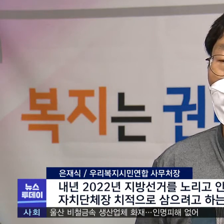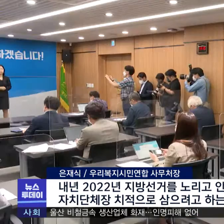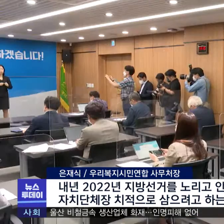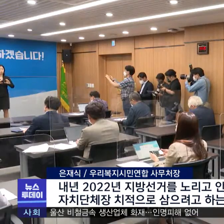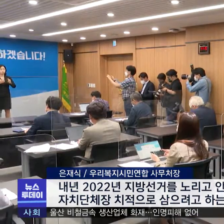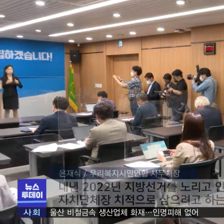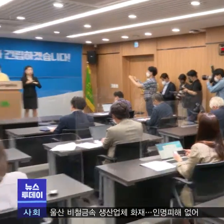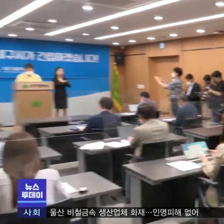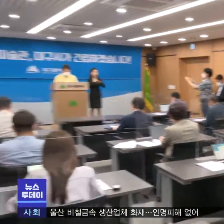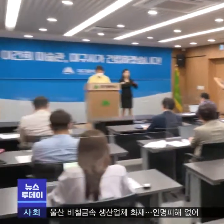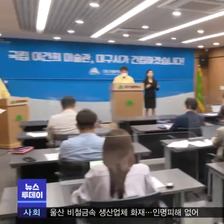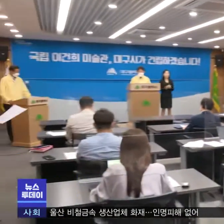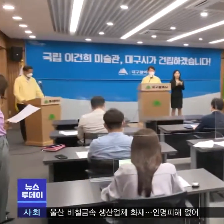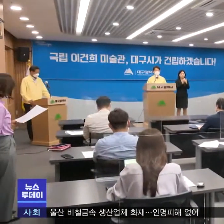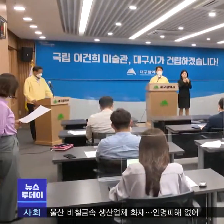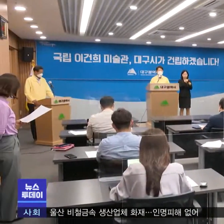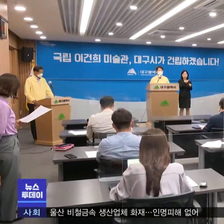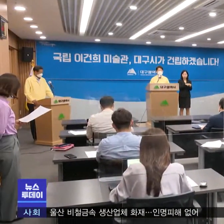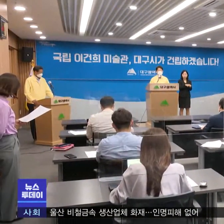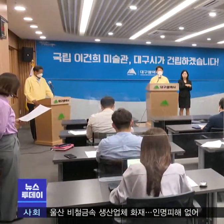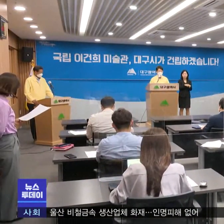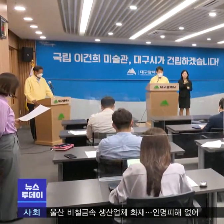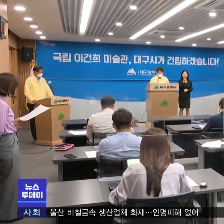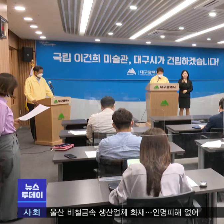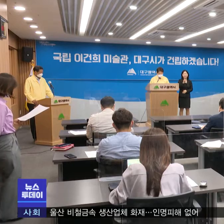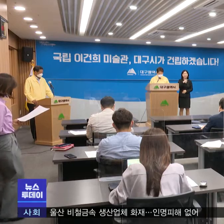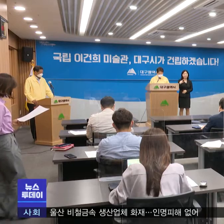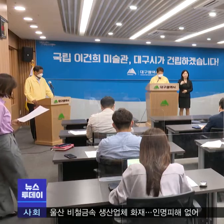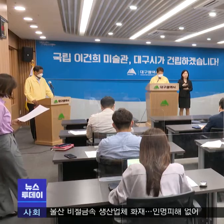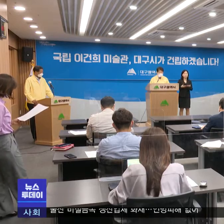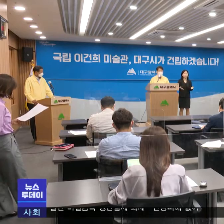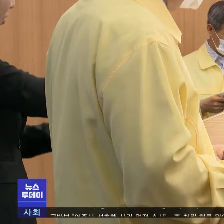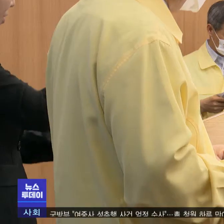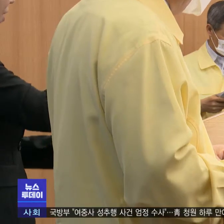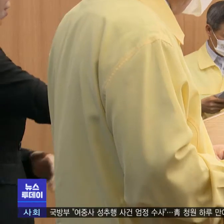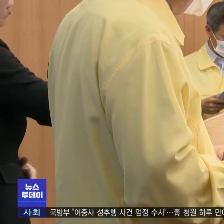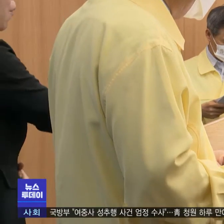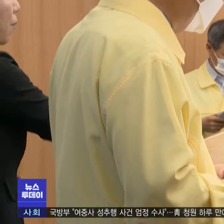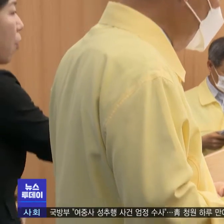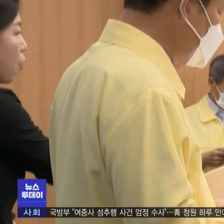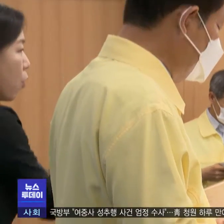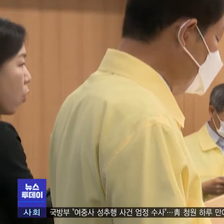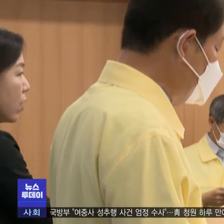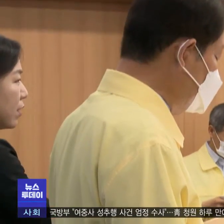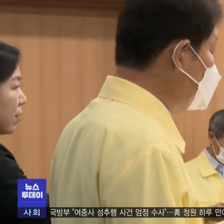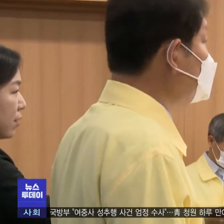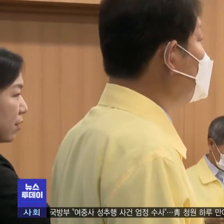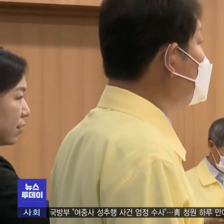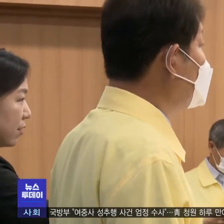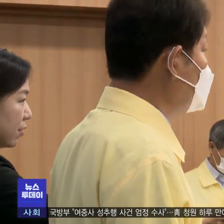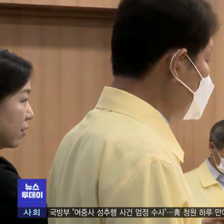아닌가. 대구시는 조만간 유치 제안서를 문화체육관광부